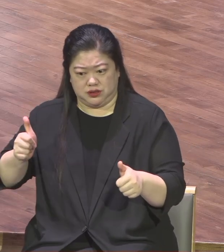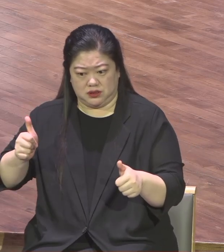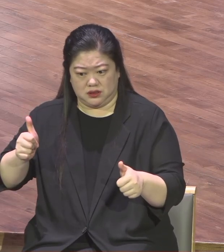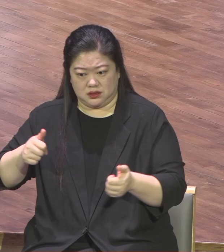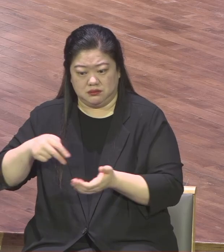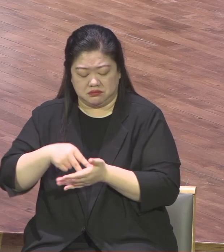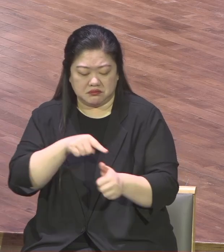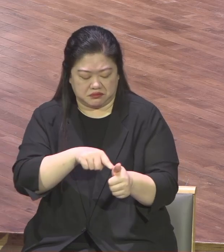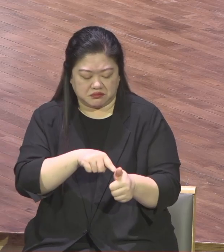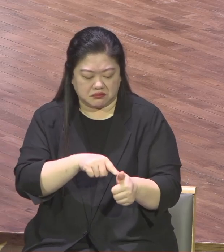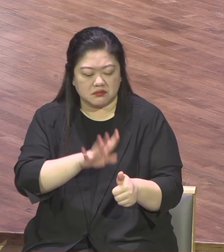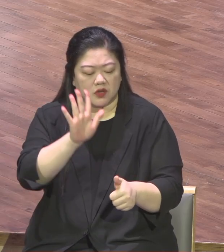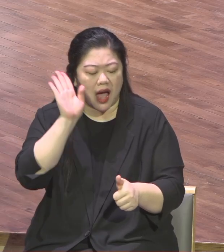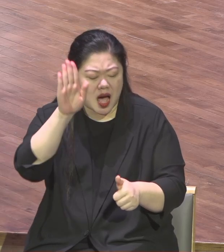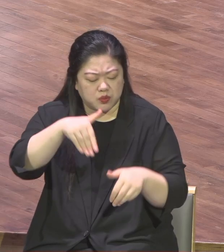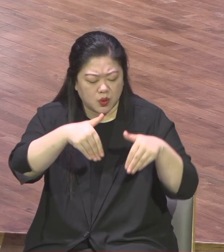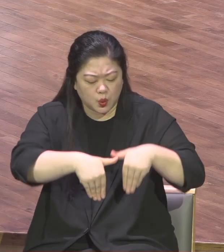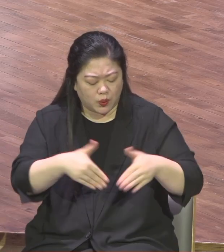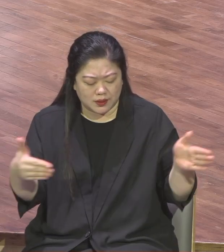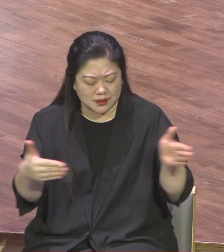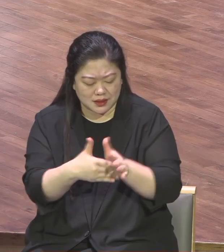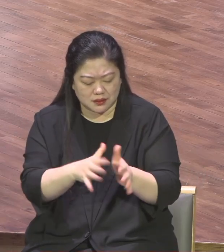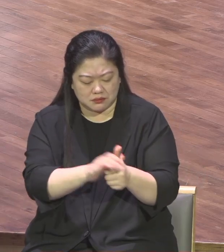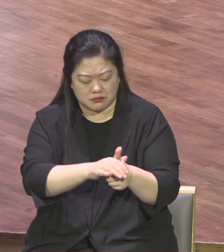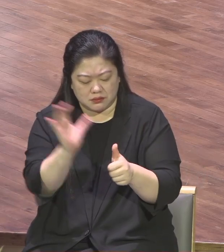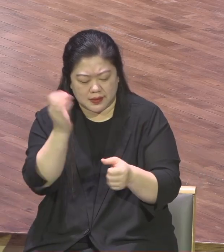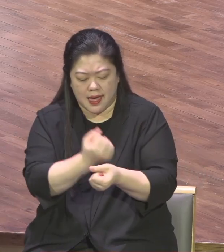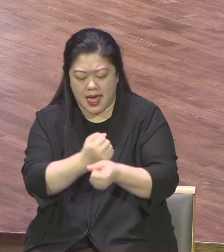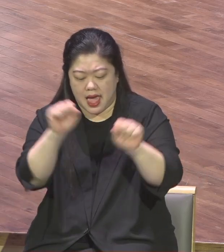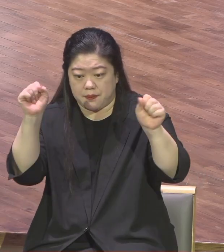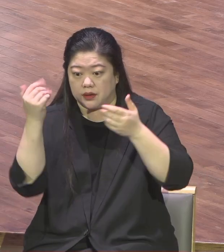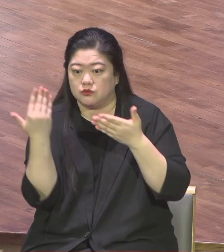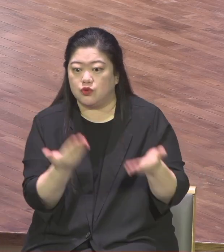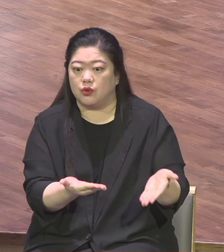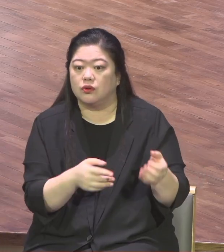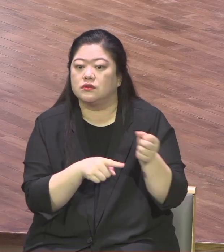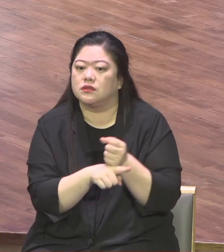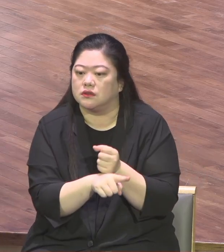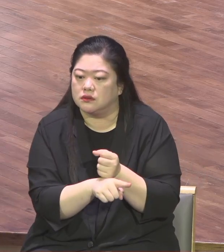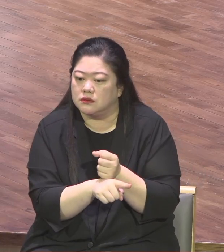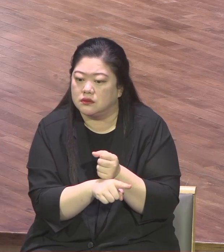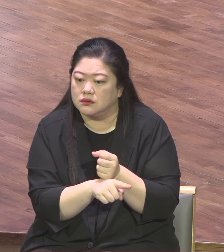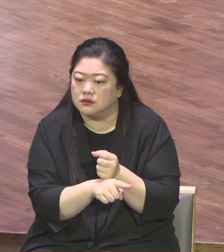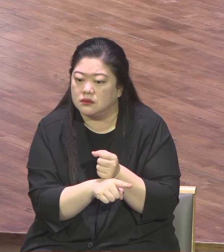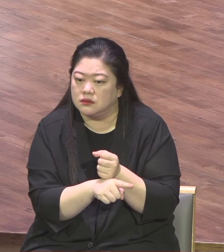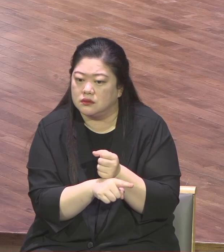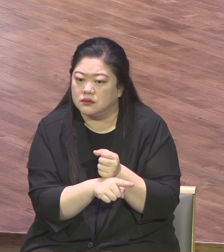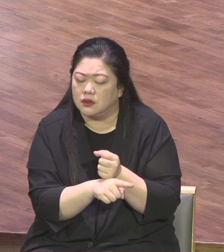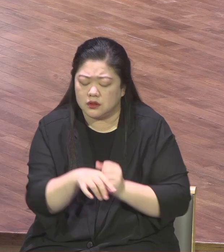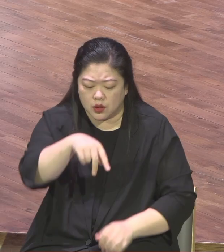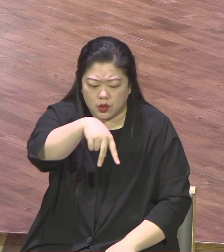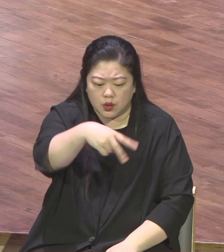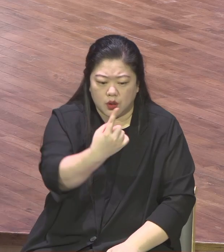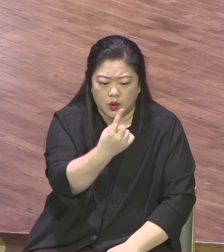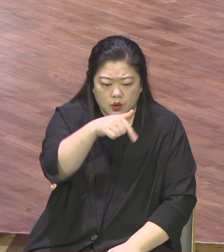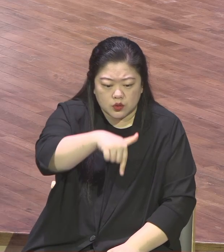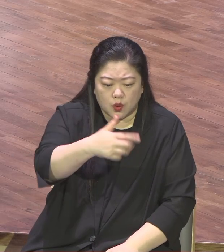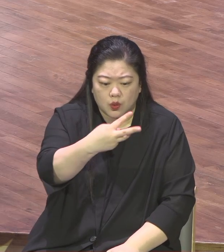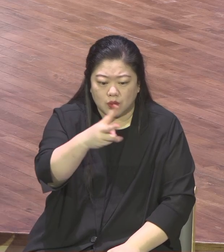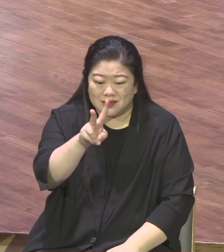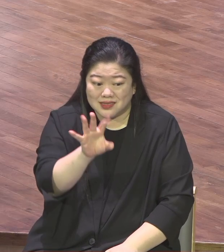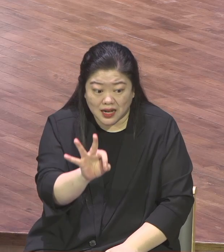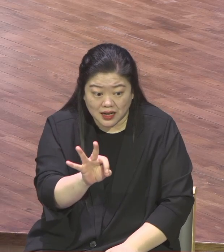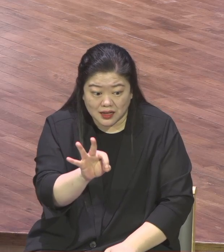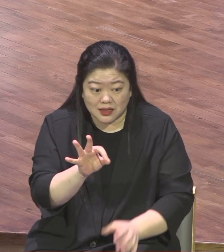한마디로 속량이 뭐야? 노예 상태에서 해방됐다라는 뜻이에요. 노예 상태에서